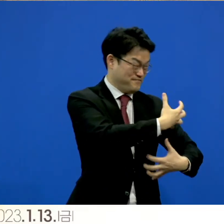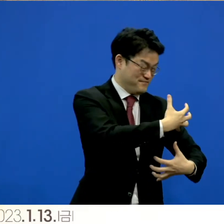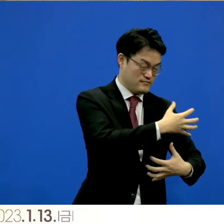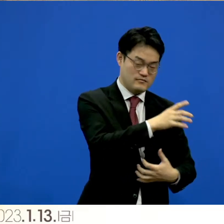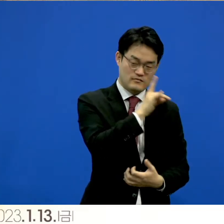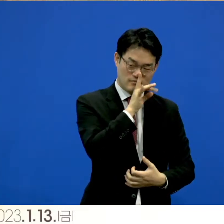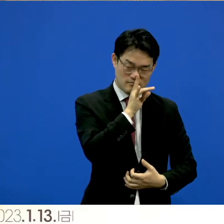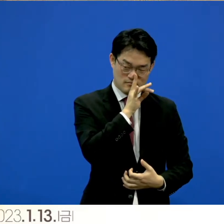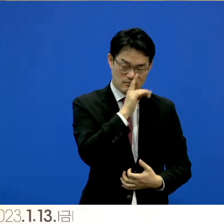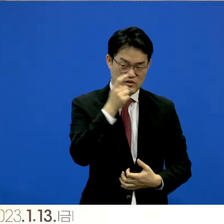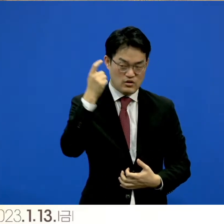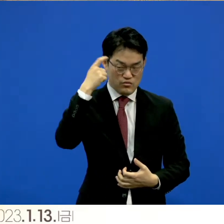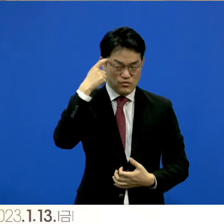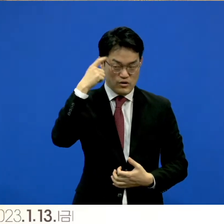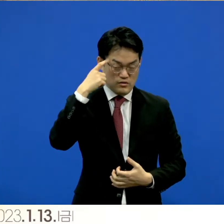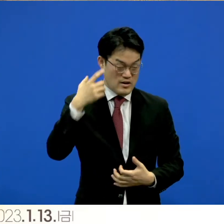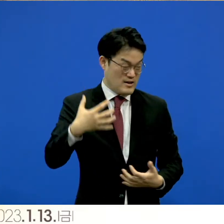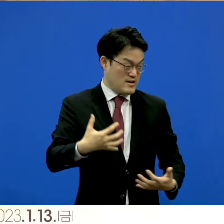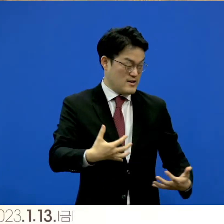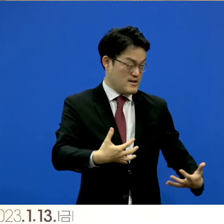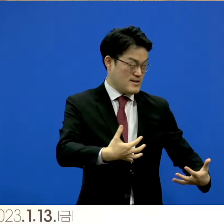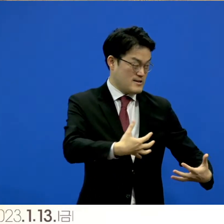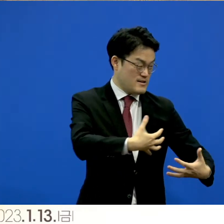자칫하면 포옹이 폭력이 될 수도 있습니다.